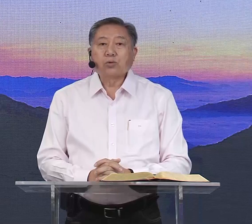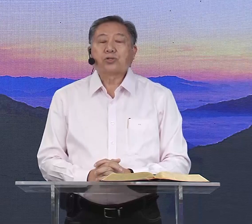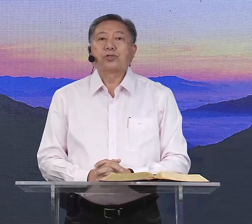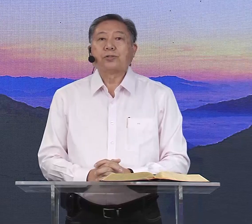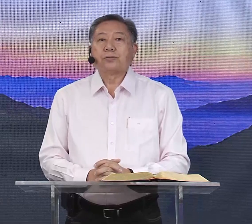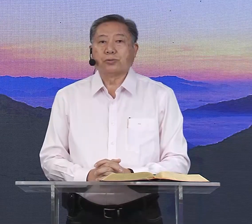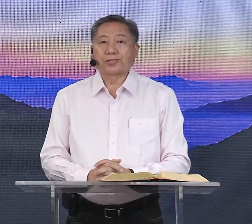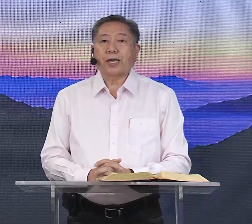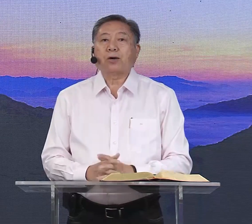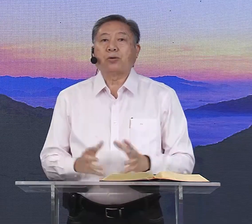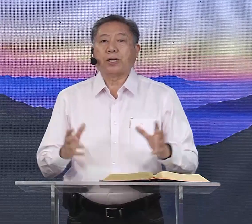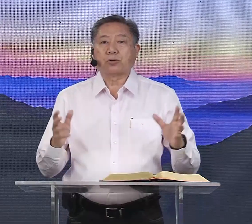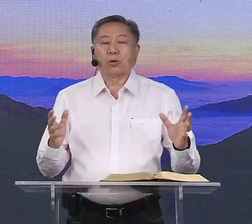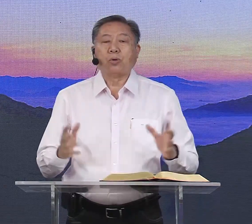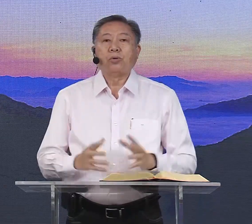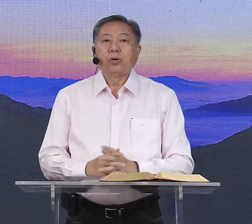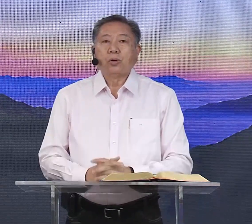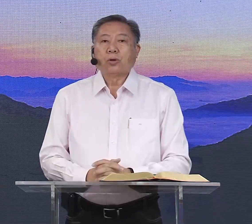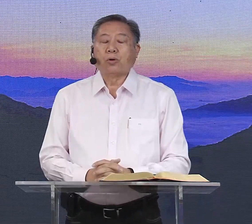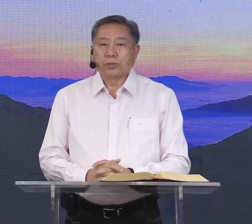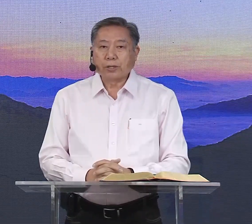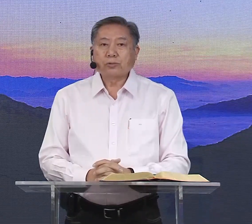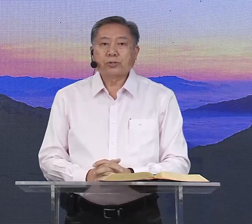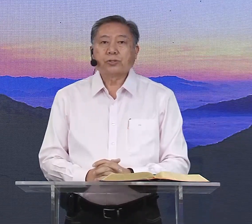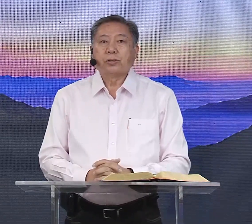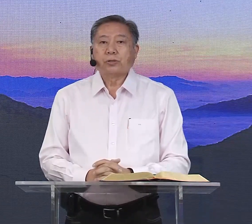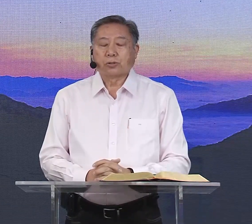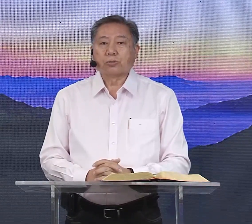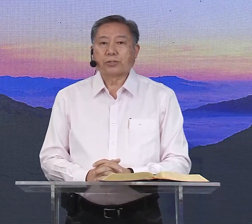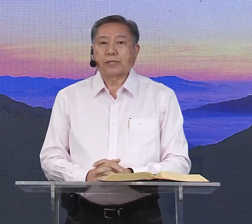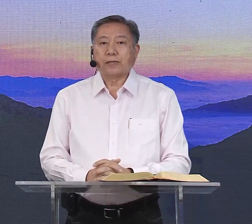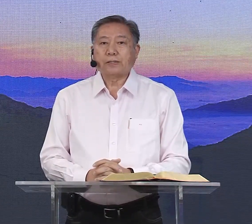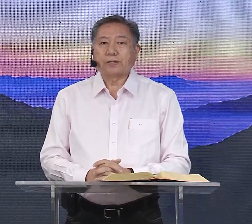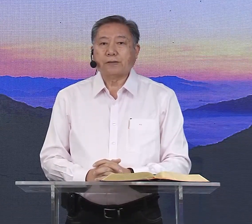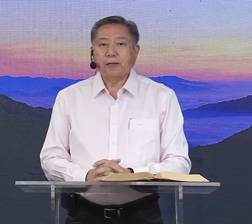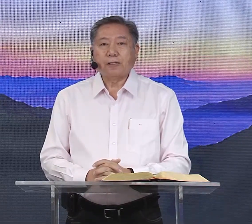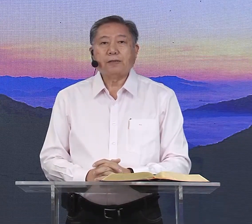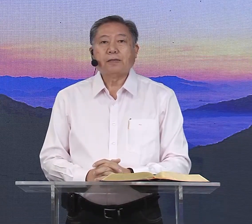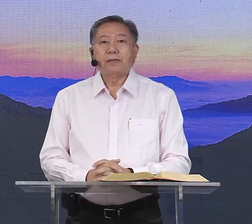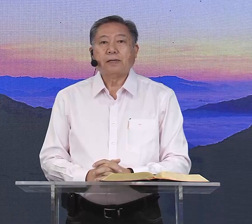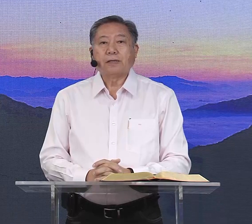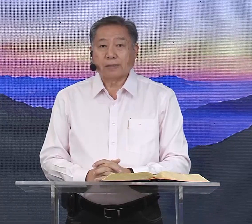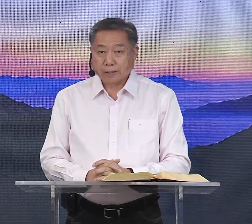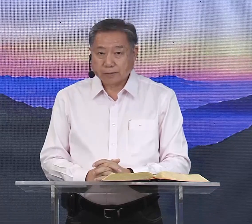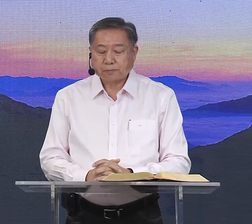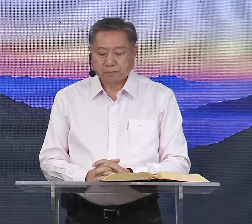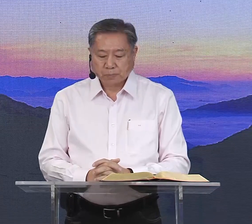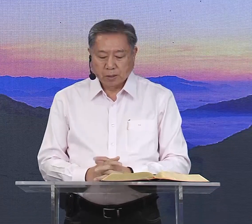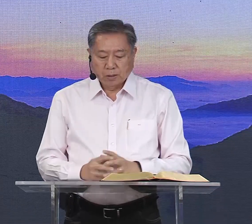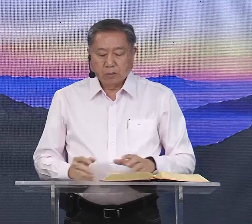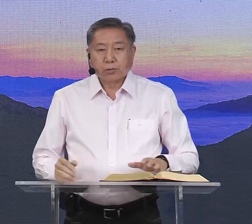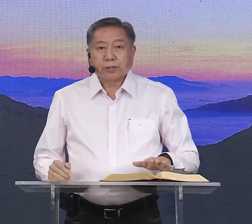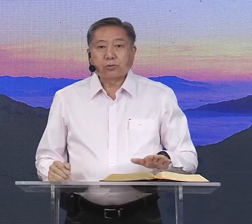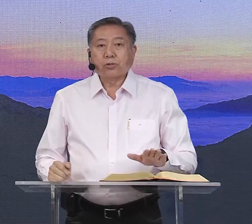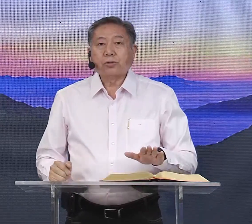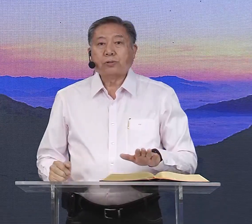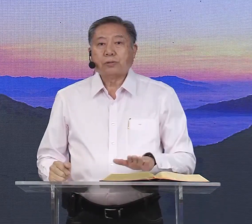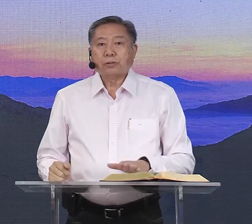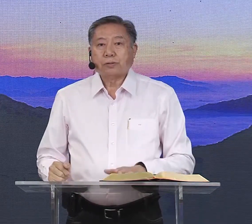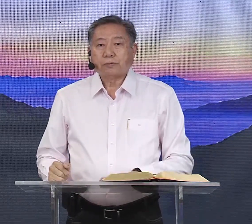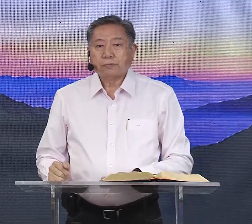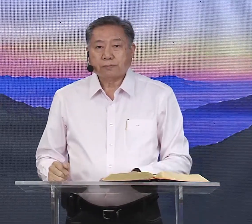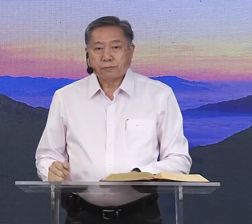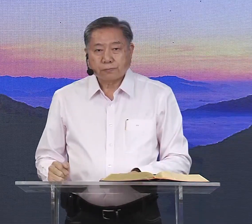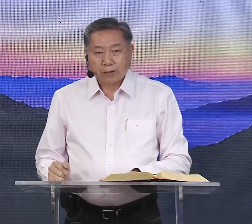na cruz, nos reconectou com Deus, todos aqueles que nele creram. Portanto,